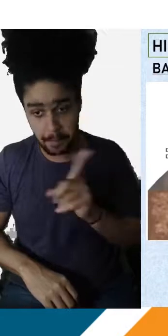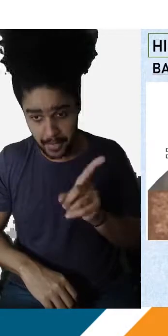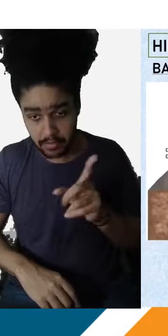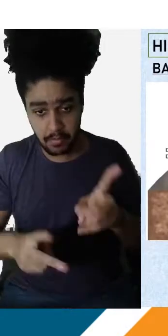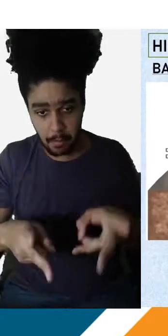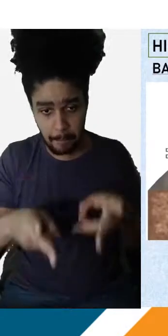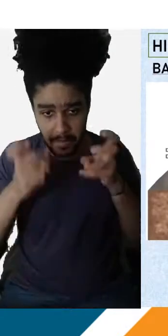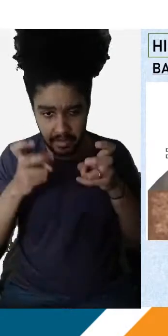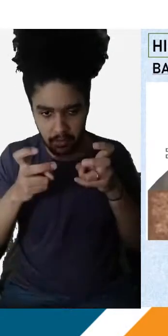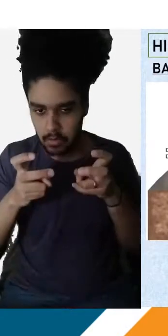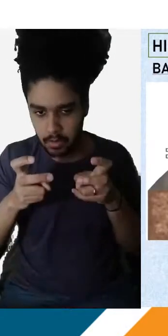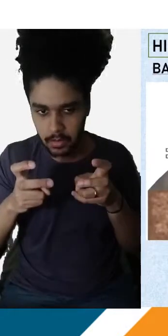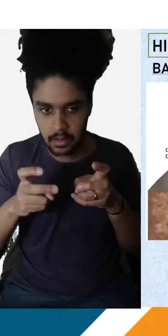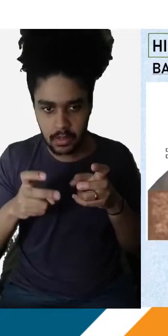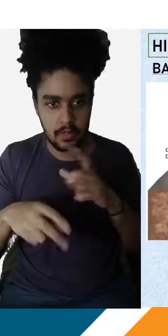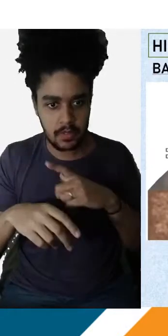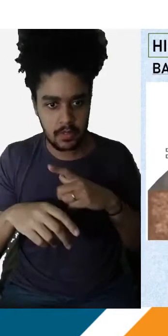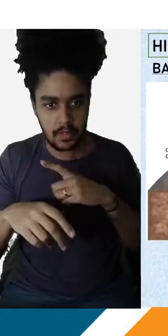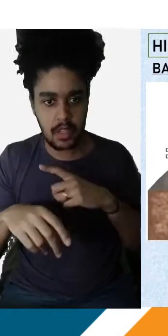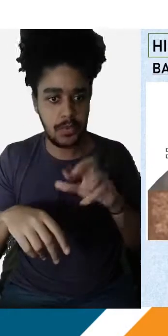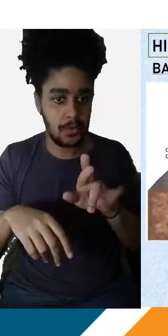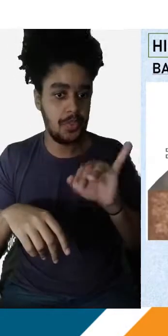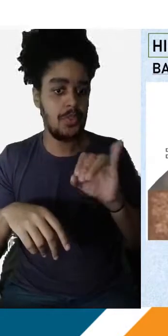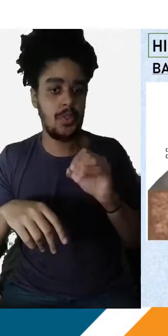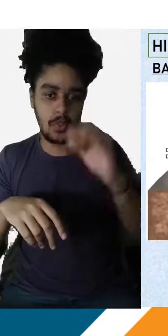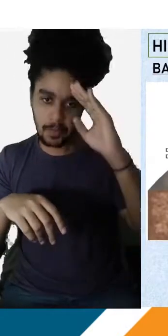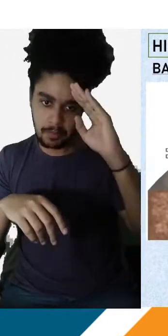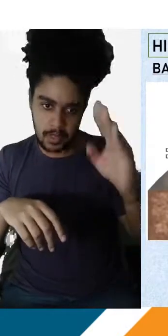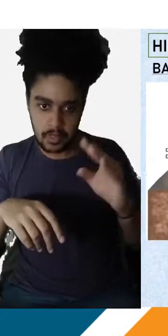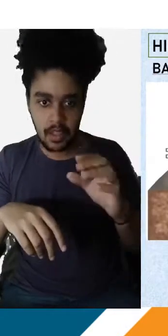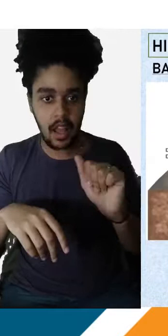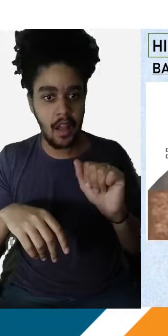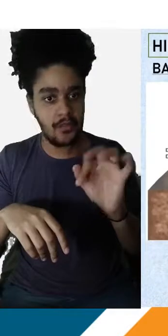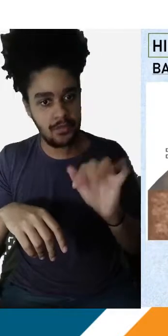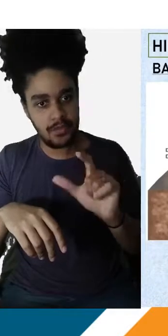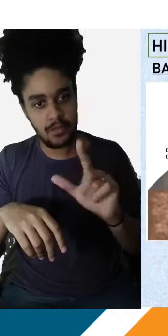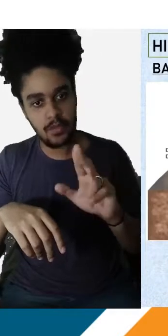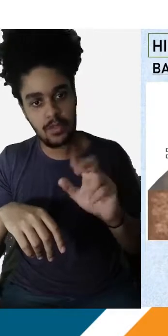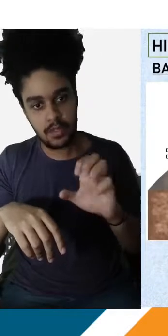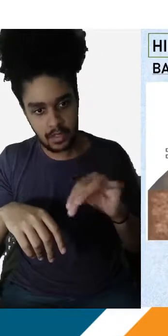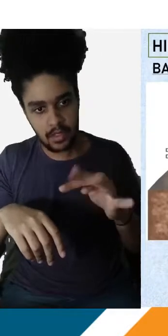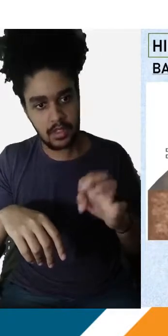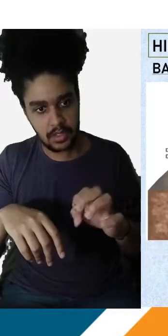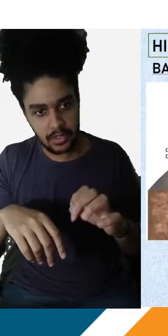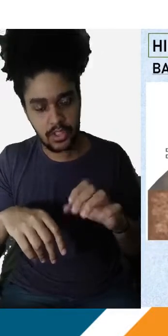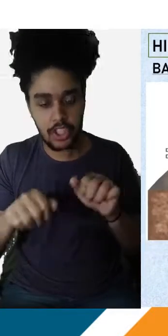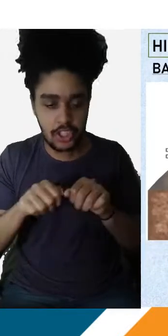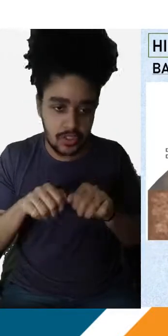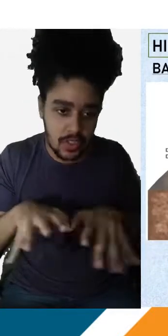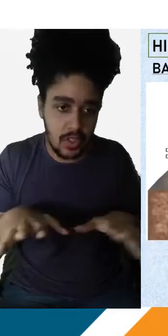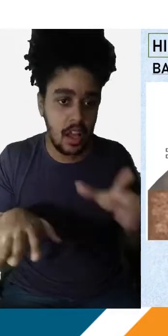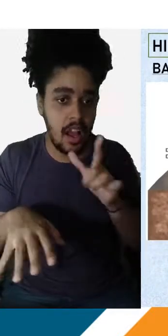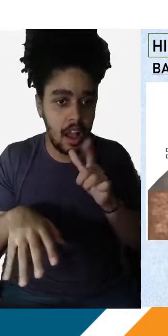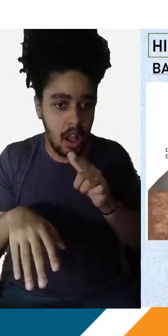perceber a presença do rio principal, do afluente, dos divisores de água, da nascente e